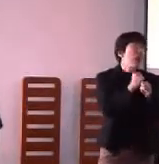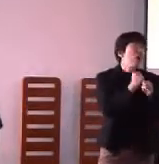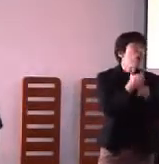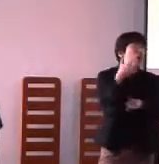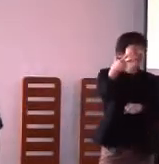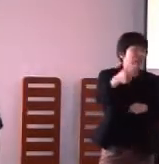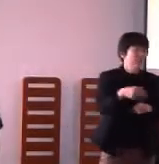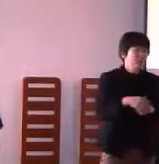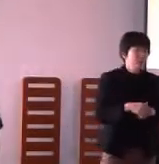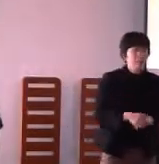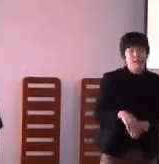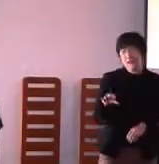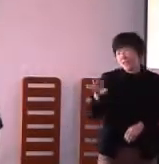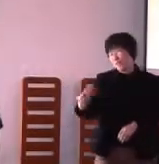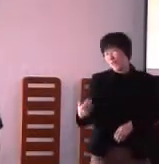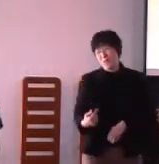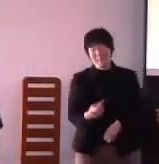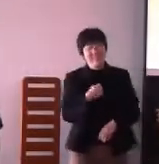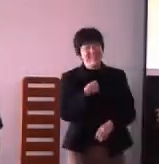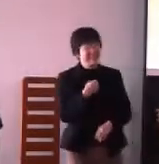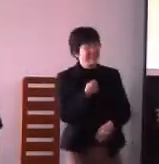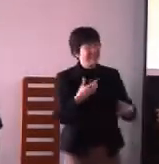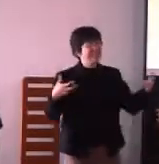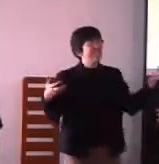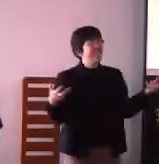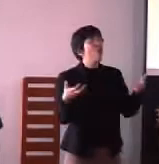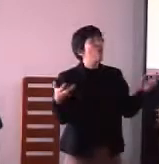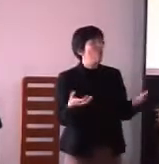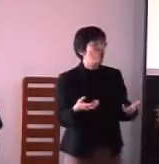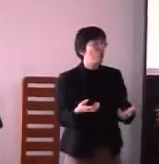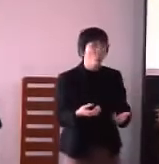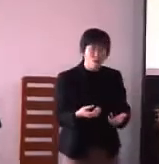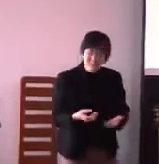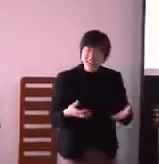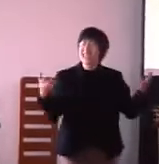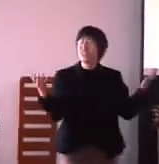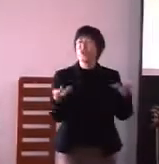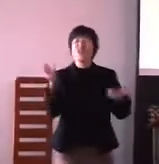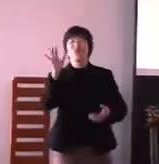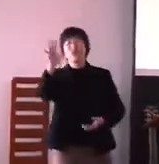か、けれども仕事をする将来において、